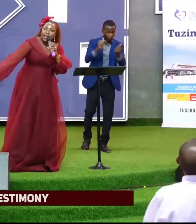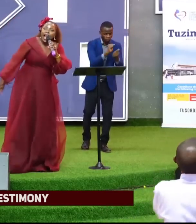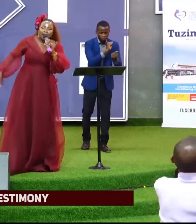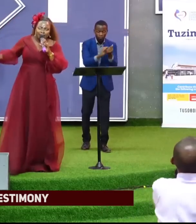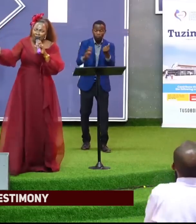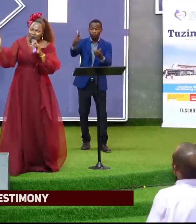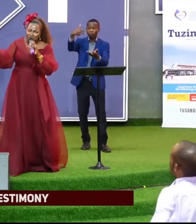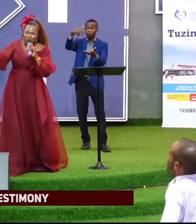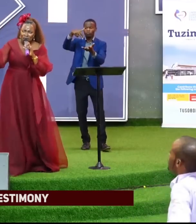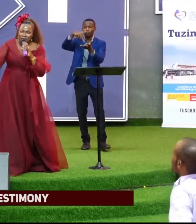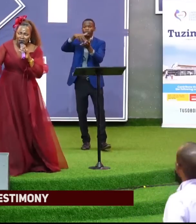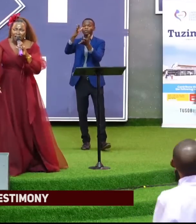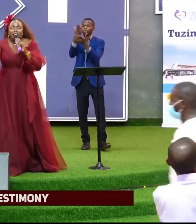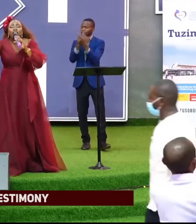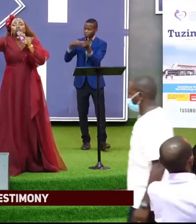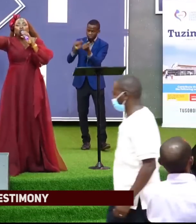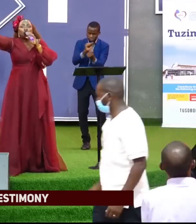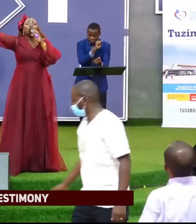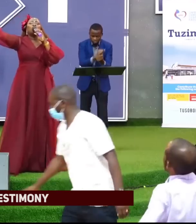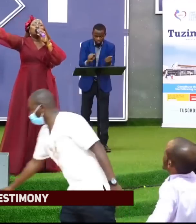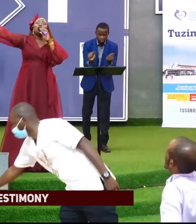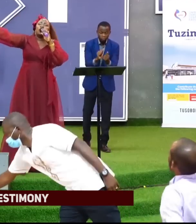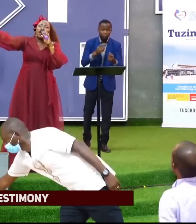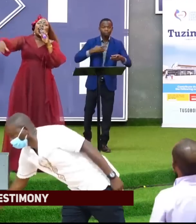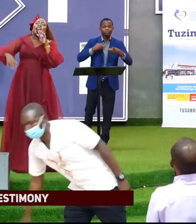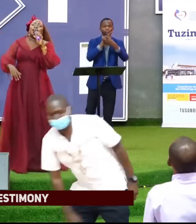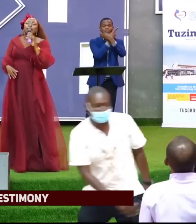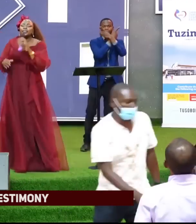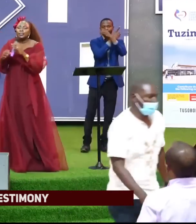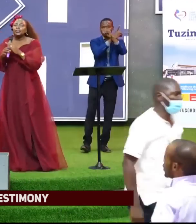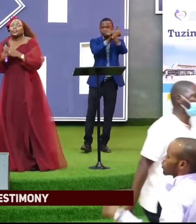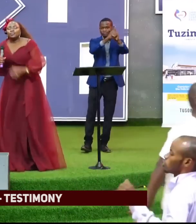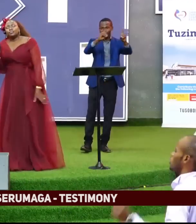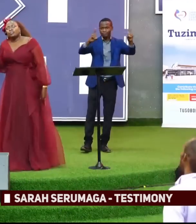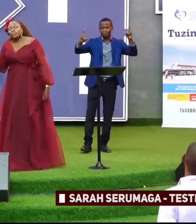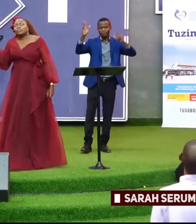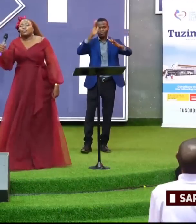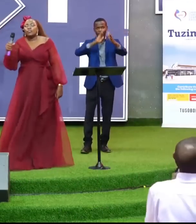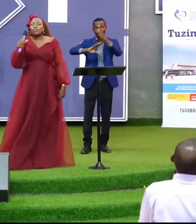Alinyirire asambirire Zesumurure